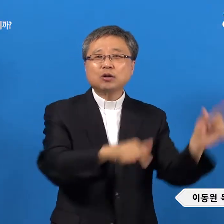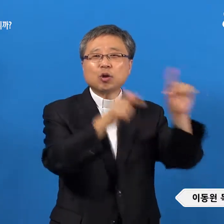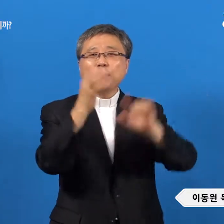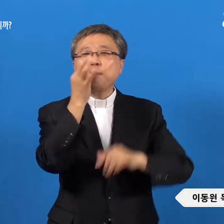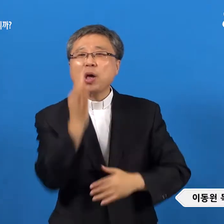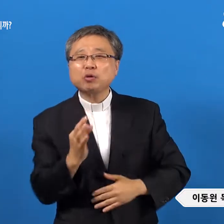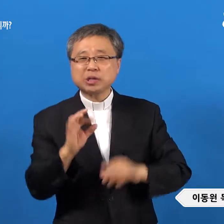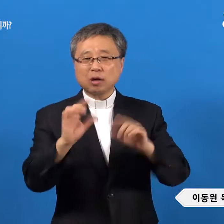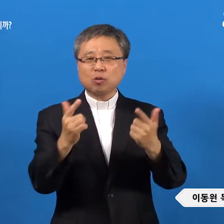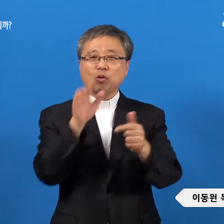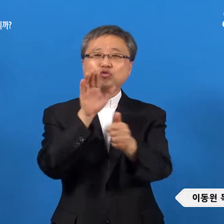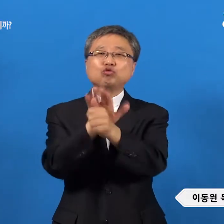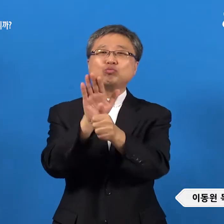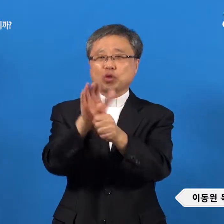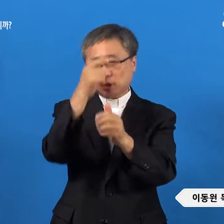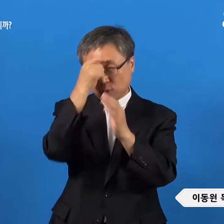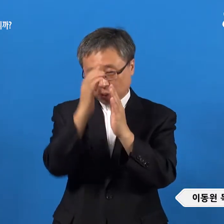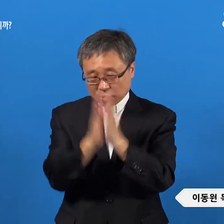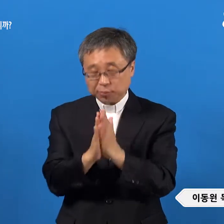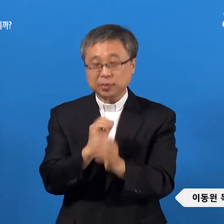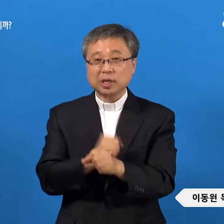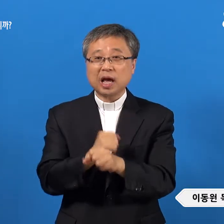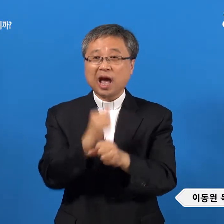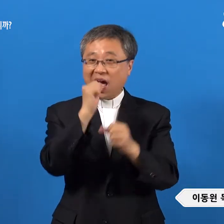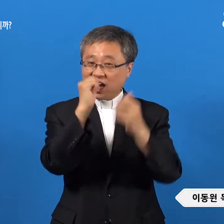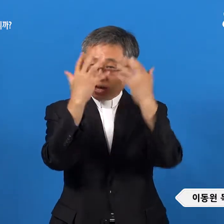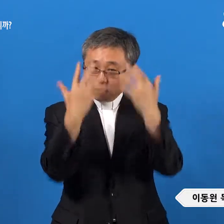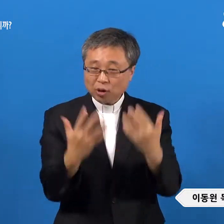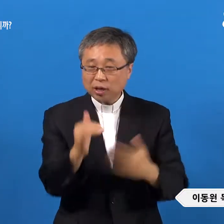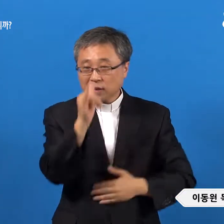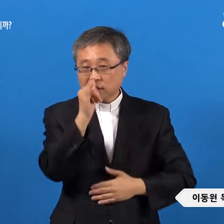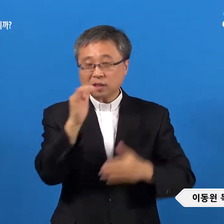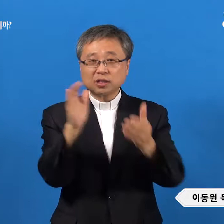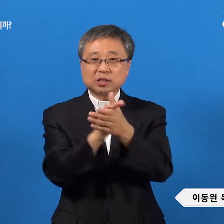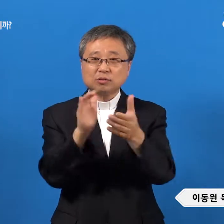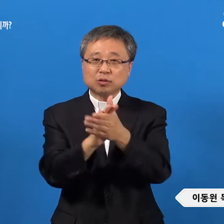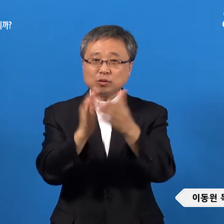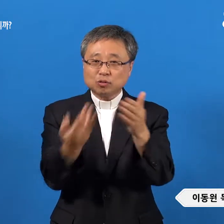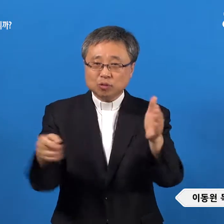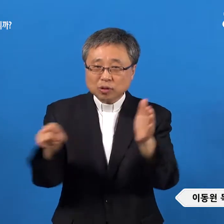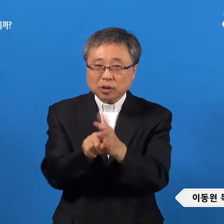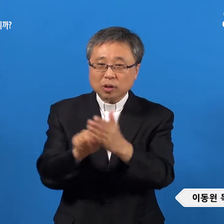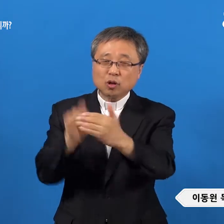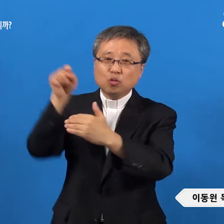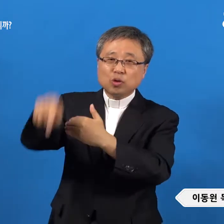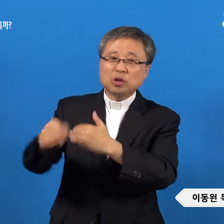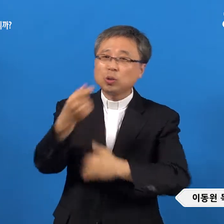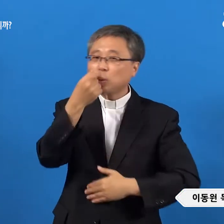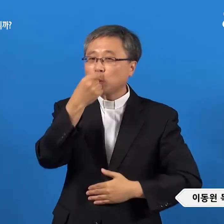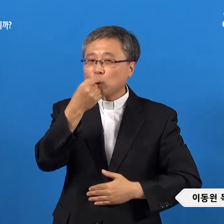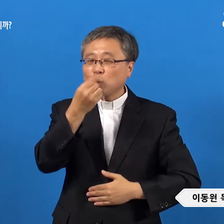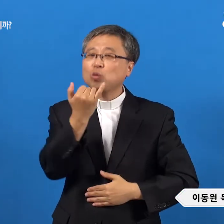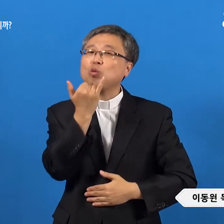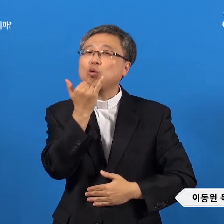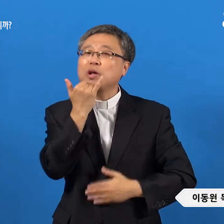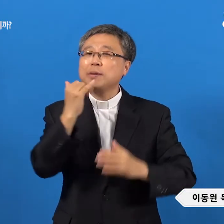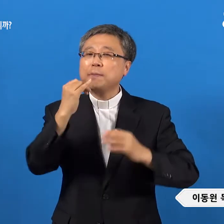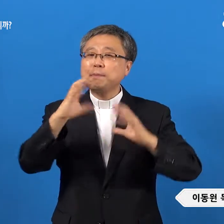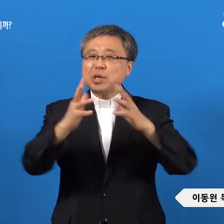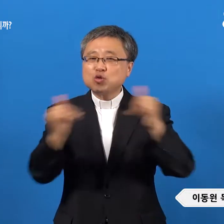않고 중보 기도를 합니다. 감방에 있는 동료들을 위해서, 감방 바깥의 독일 민족을 위해서, 심지어는